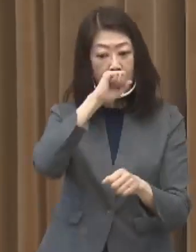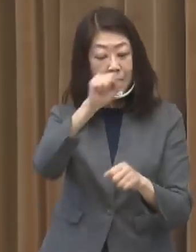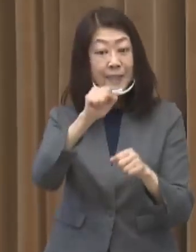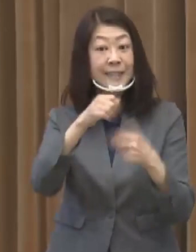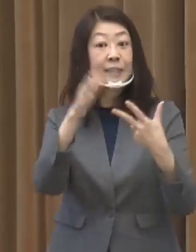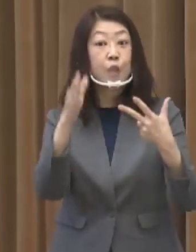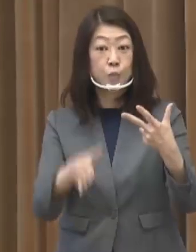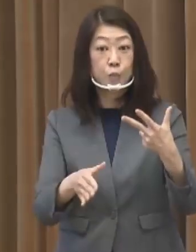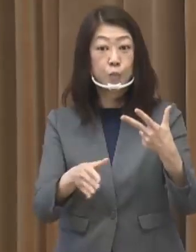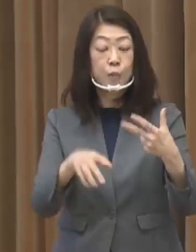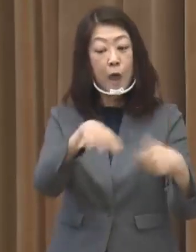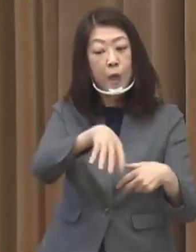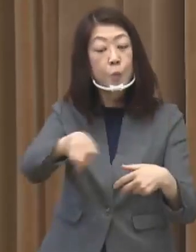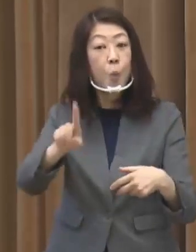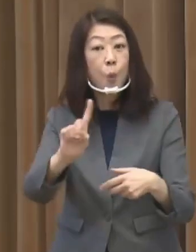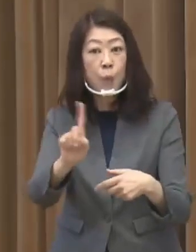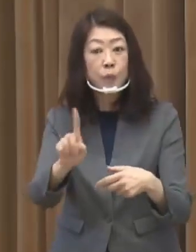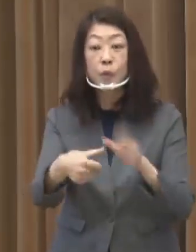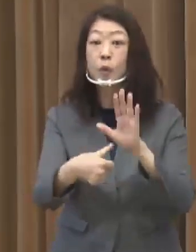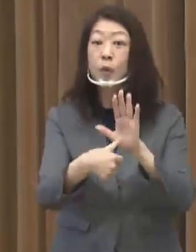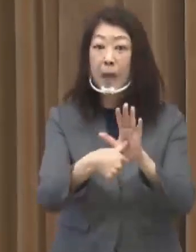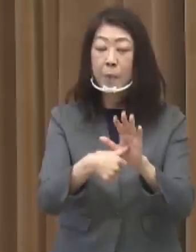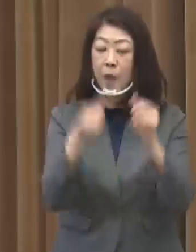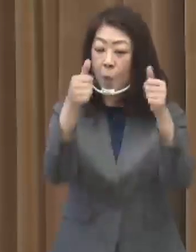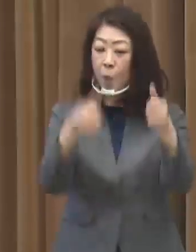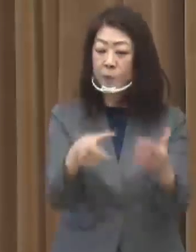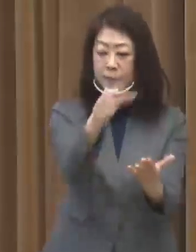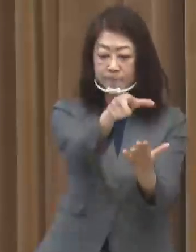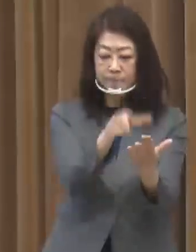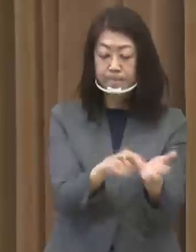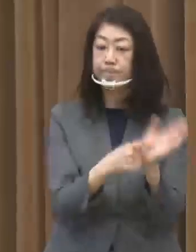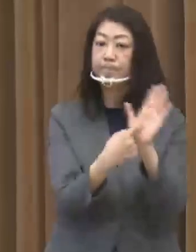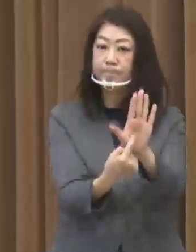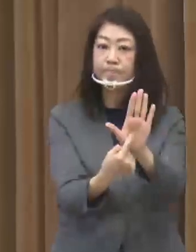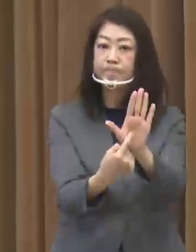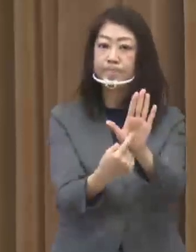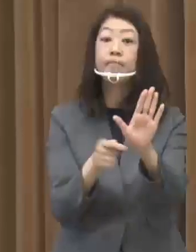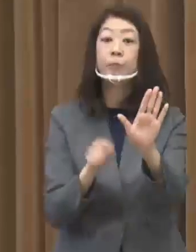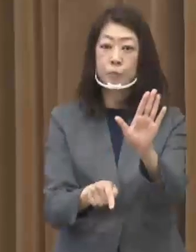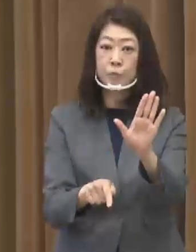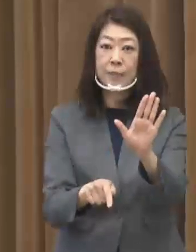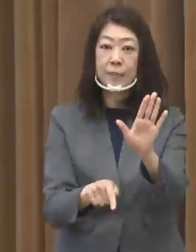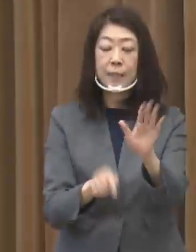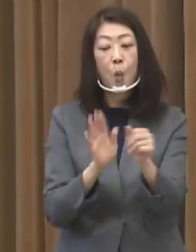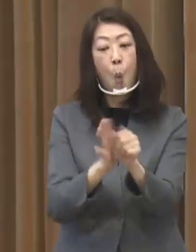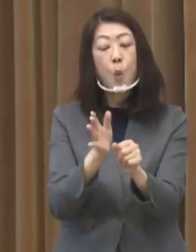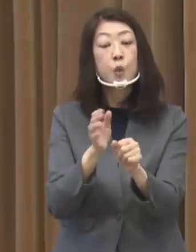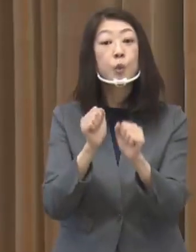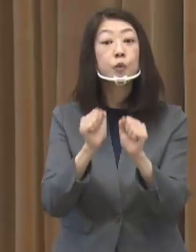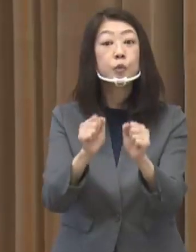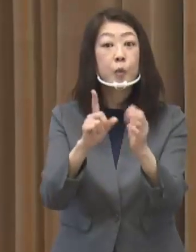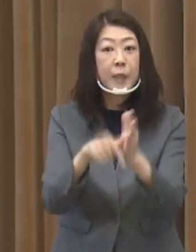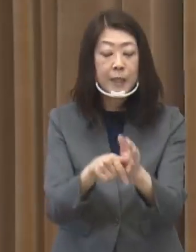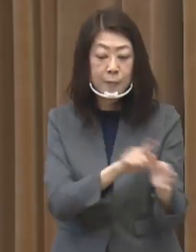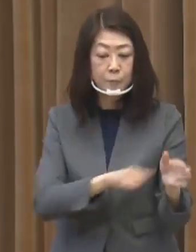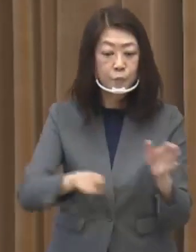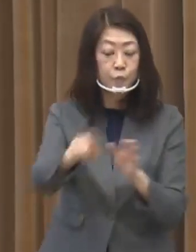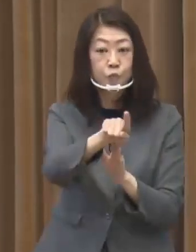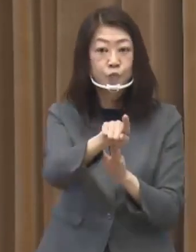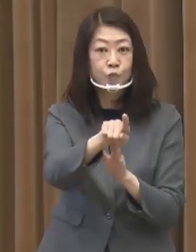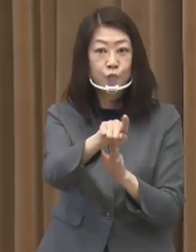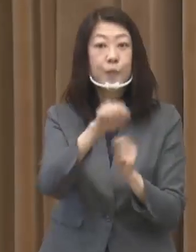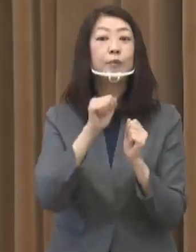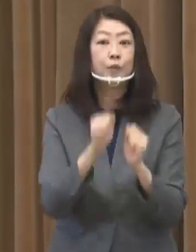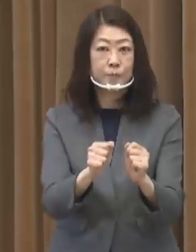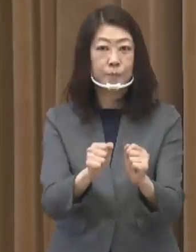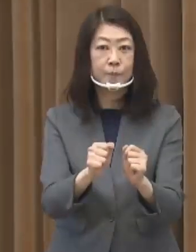ホームページで公表して PR とするとともに、補助事業の際に優遇をいたします。認証の主な基準は、